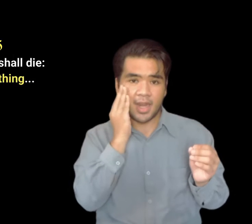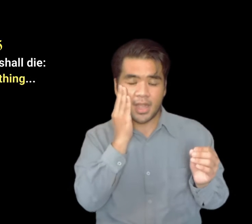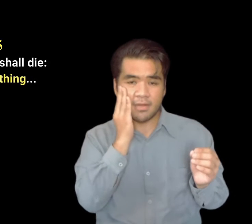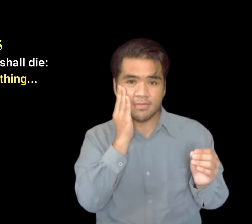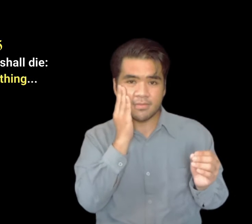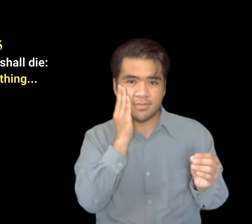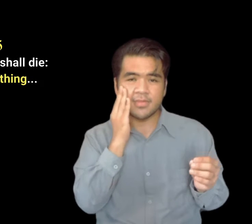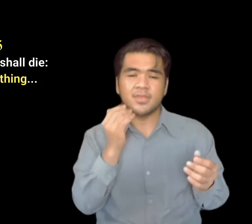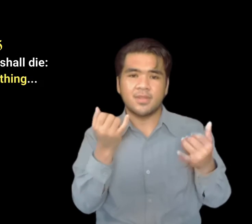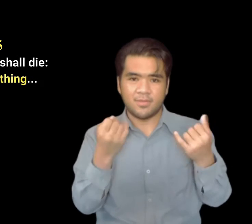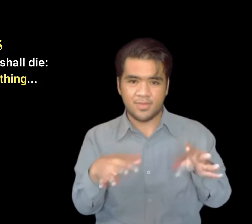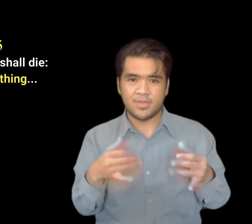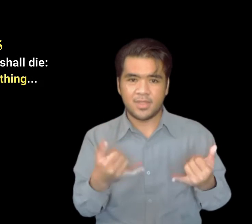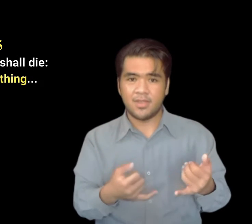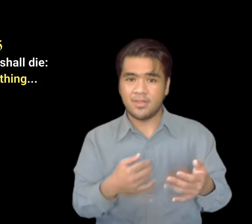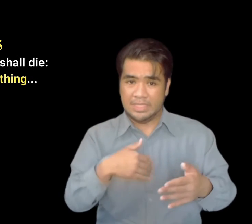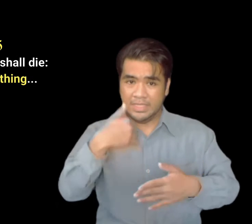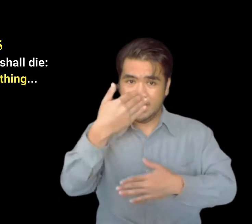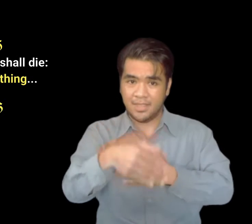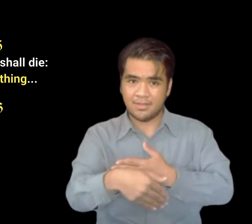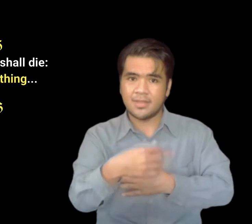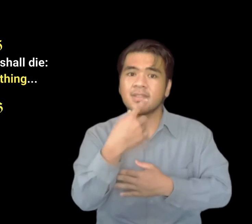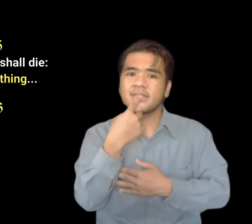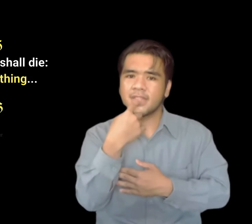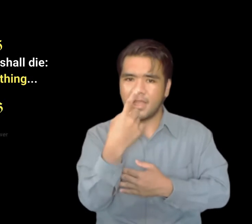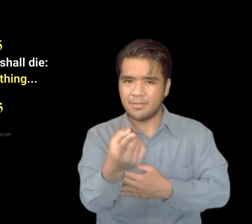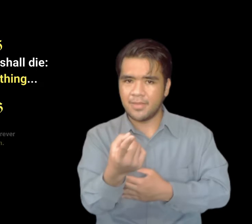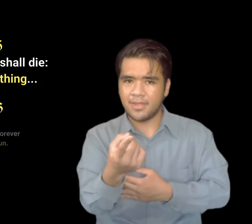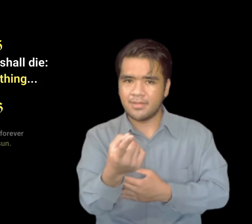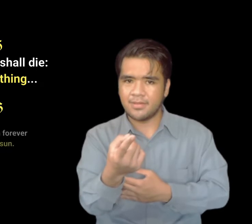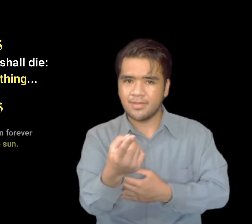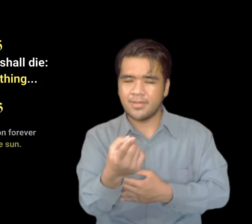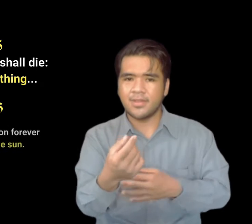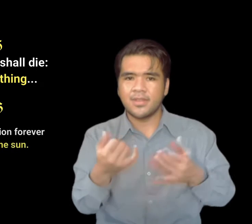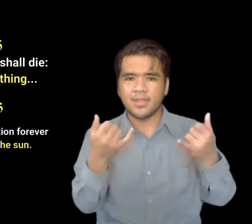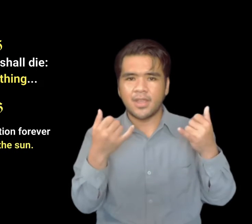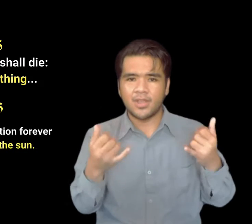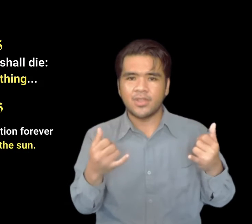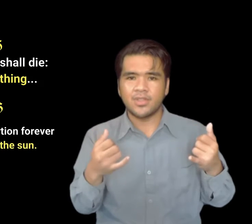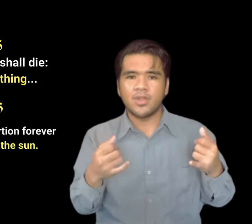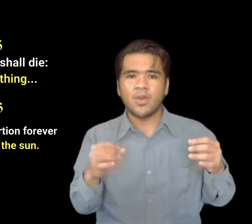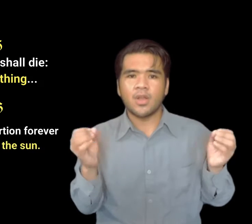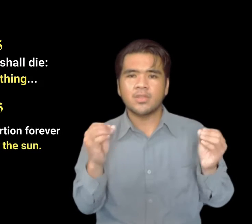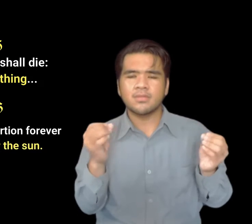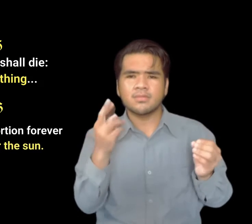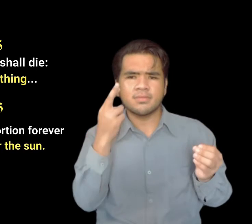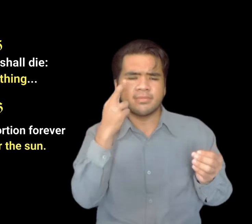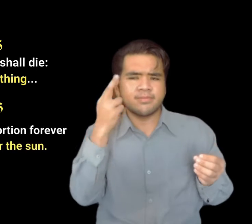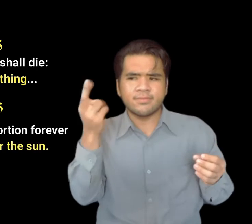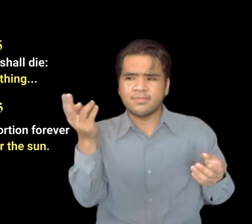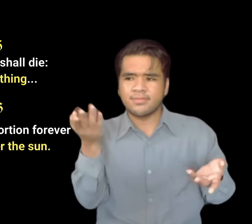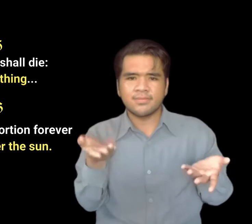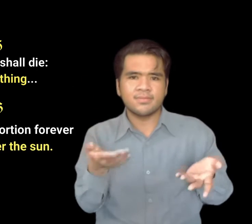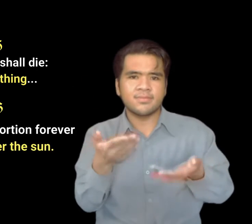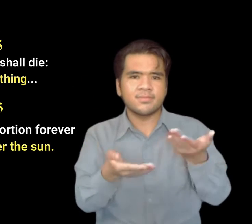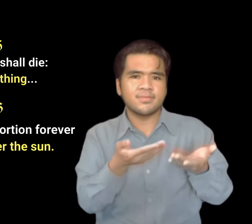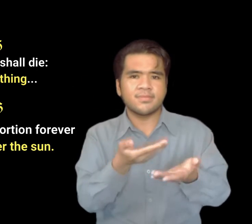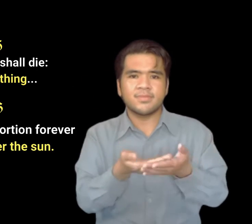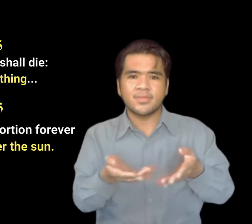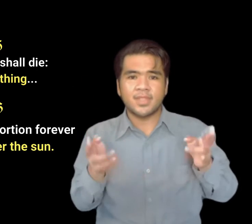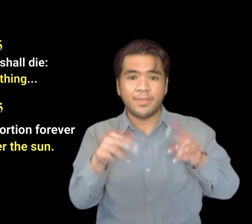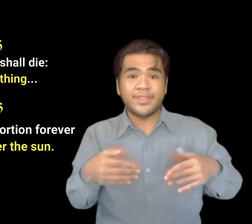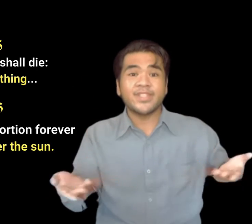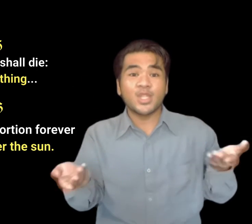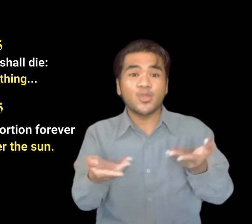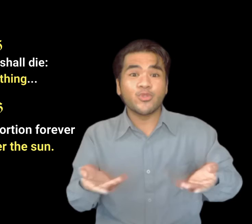mga patay ay walang anumang nanalaman? Basahin mo muna ang kasunod na talata. Sa verse 6, sinasabi dito na